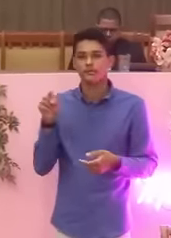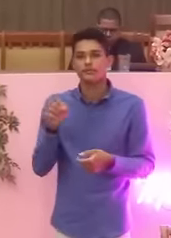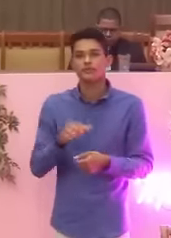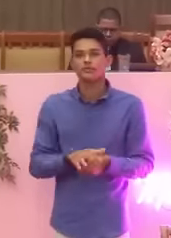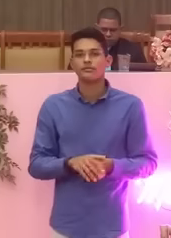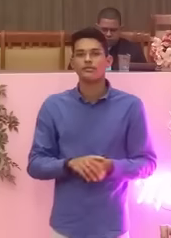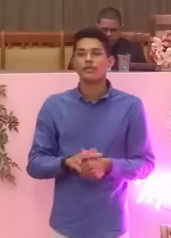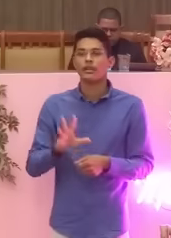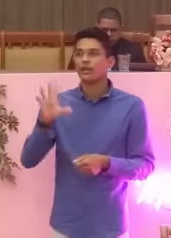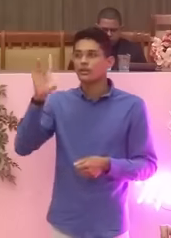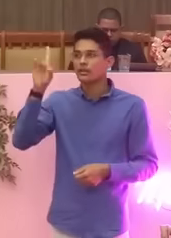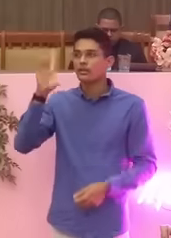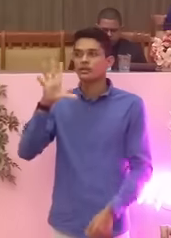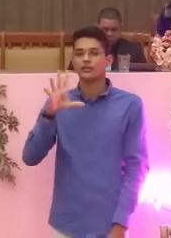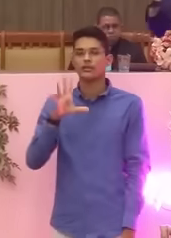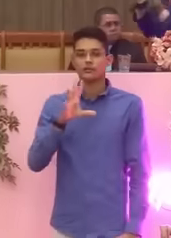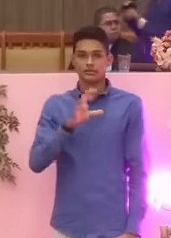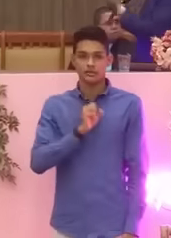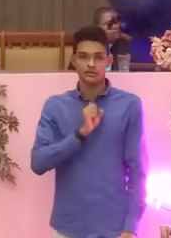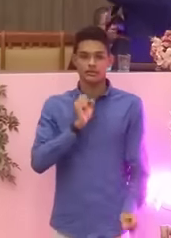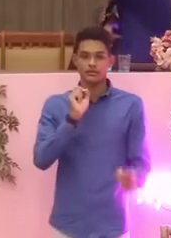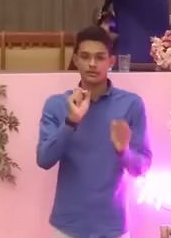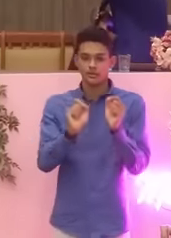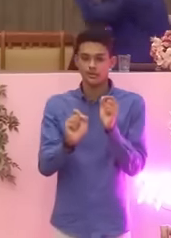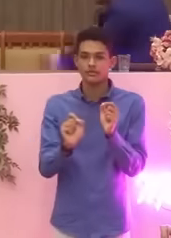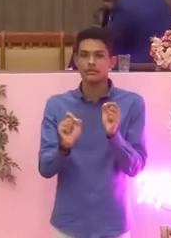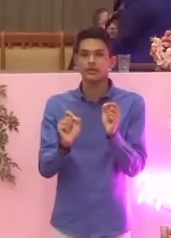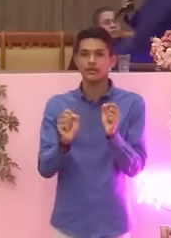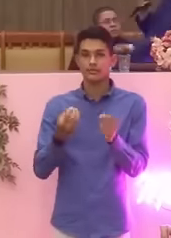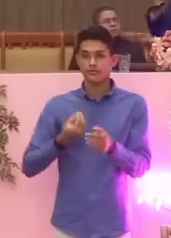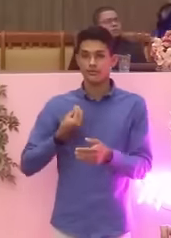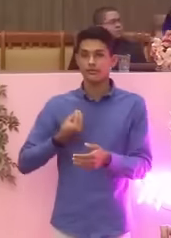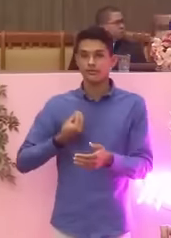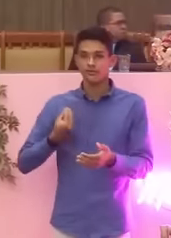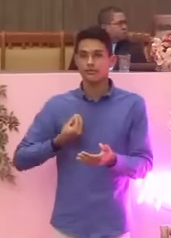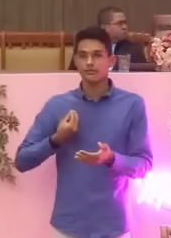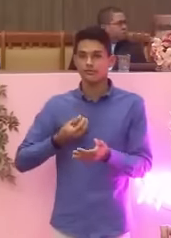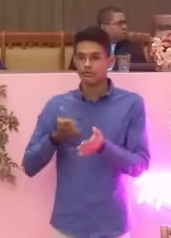Deus ama quem anda na legal ali bate